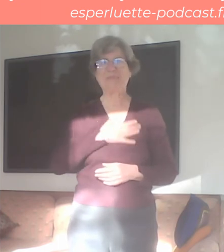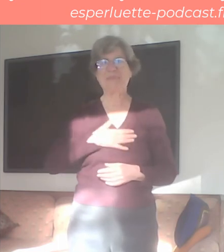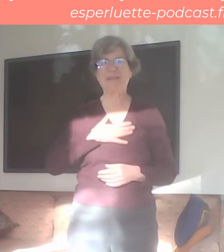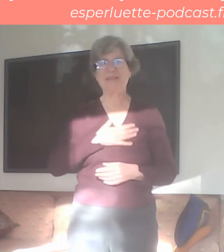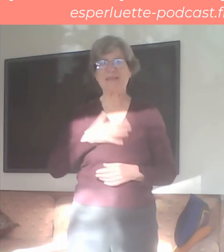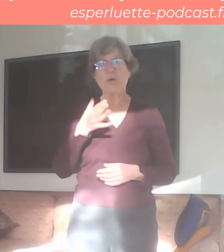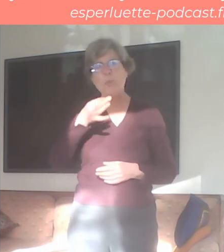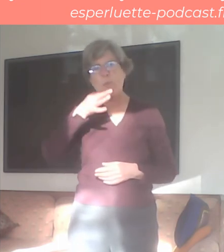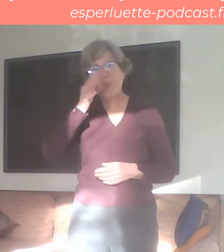comment dire,